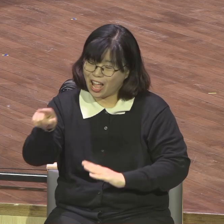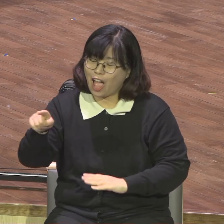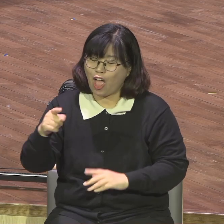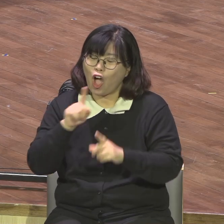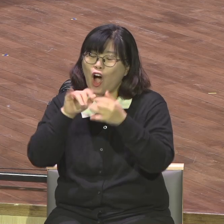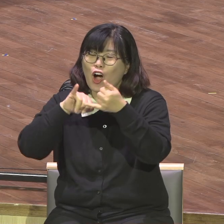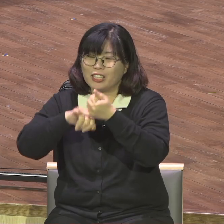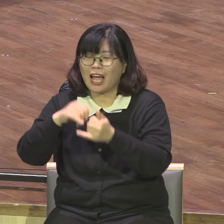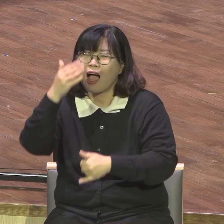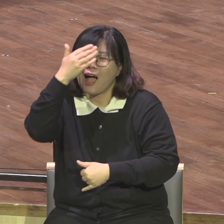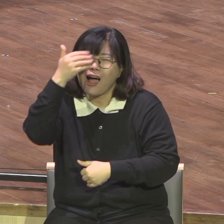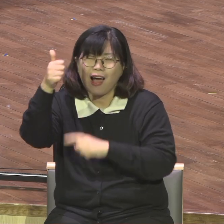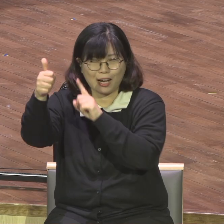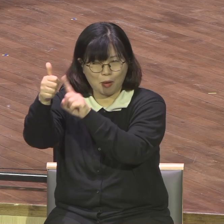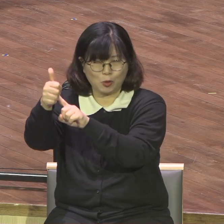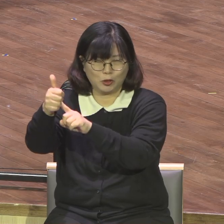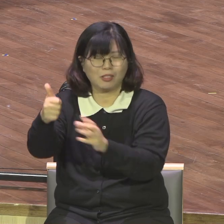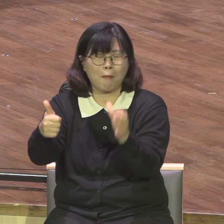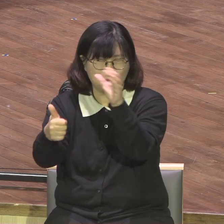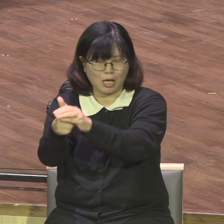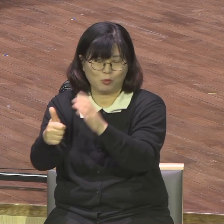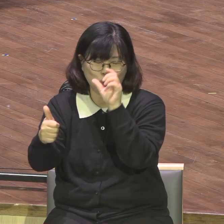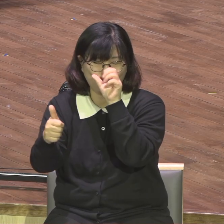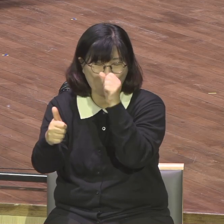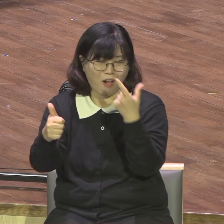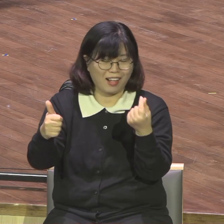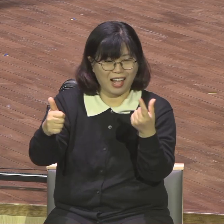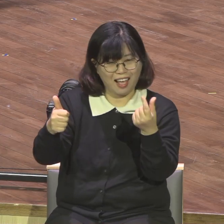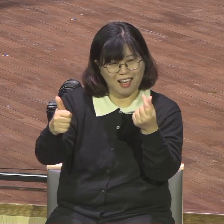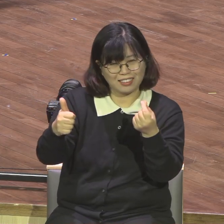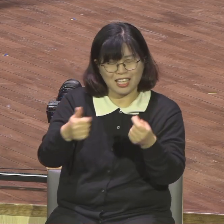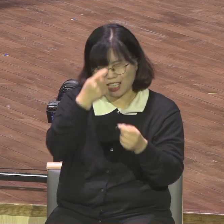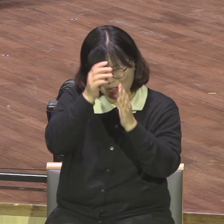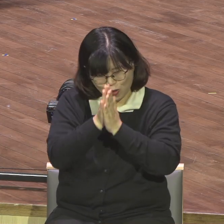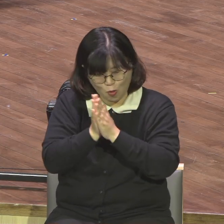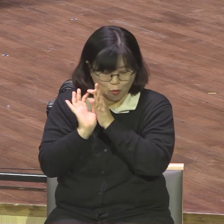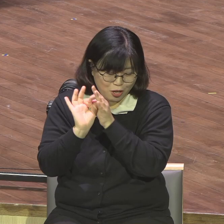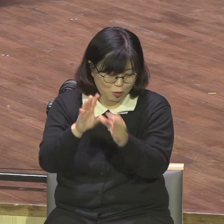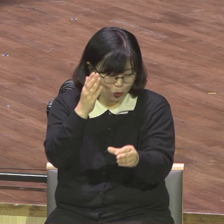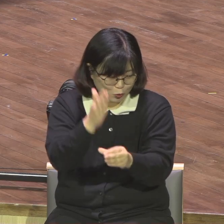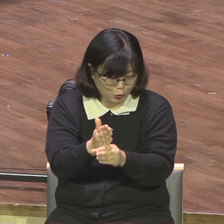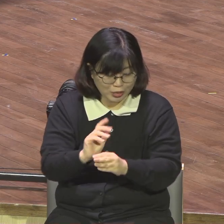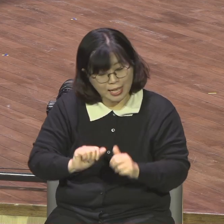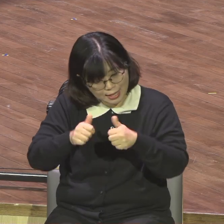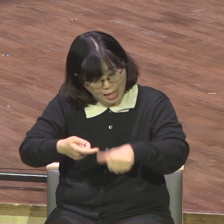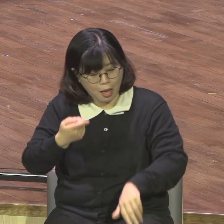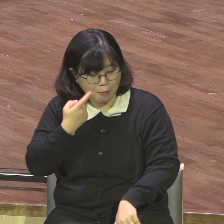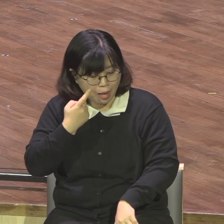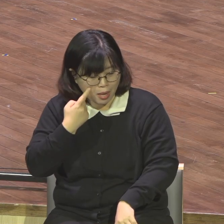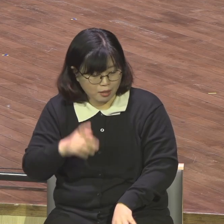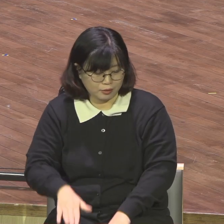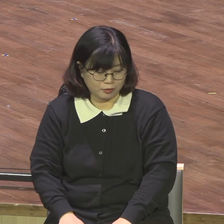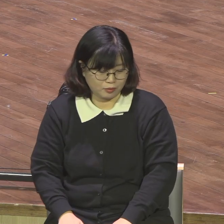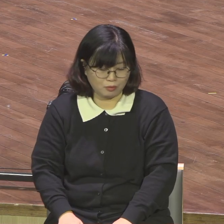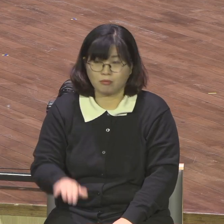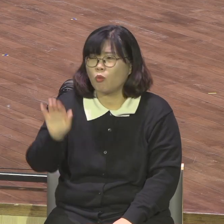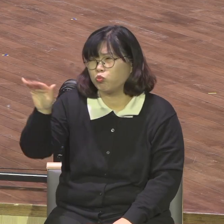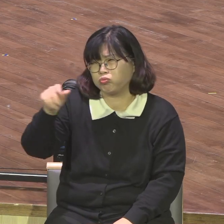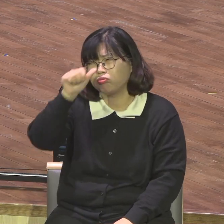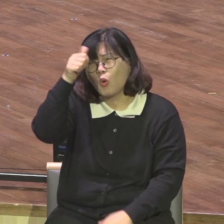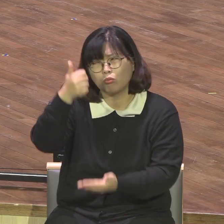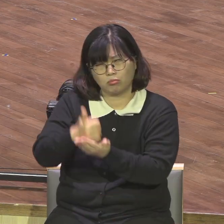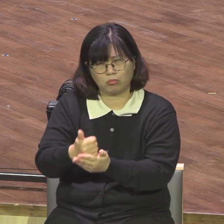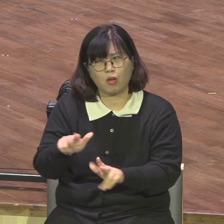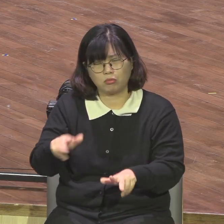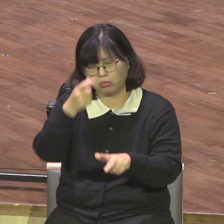예라, 너희 담당 쌤이 될 언약 할아버지란다. 축하드리라. 안녕. 장로님 저도